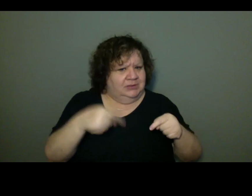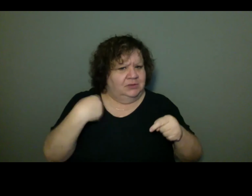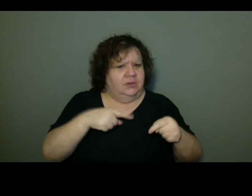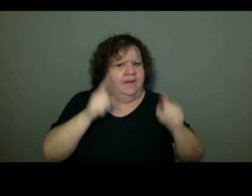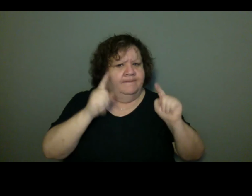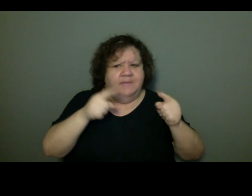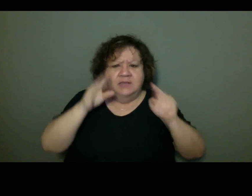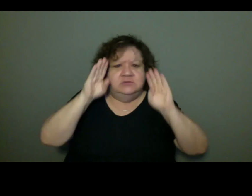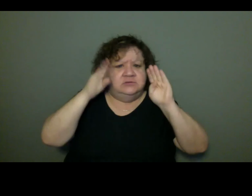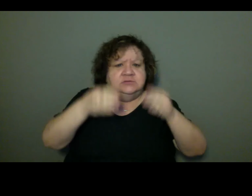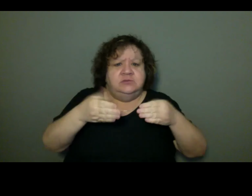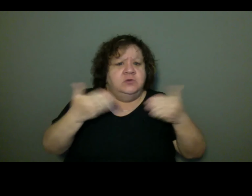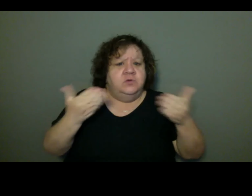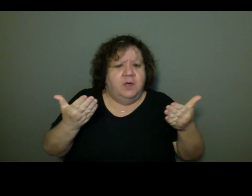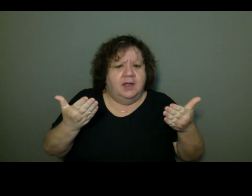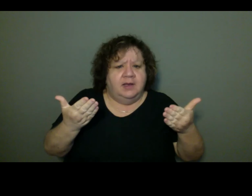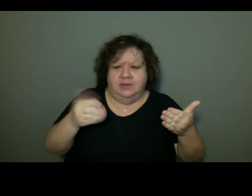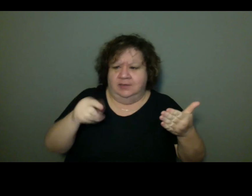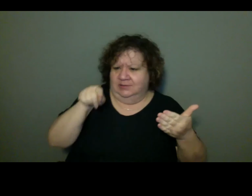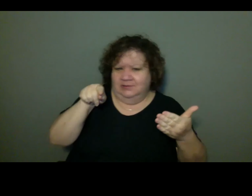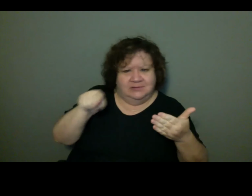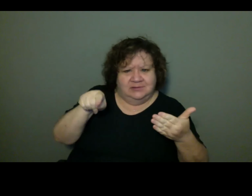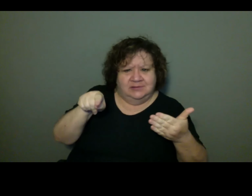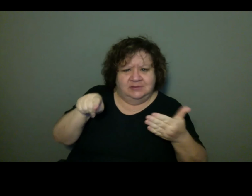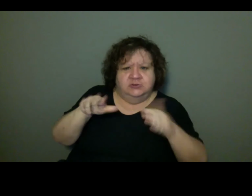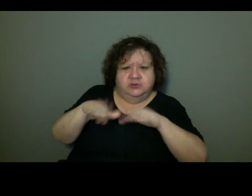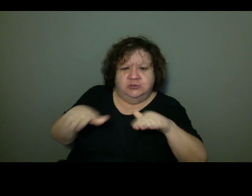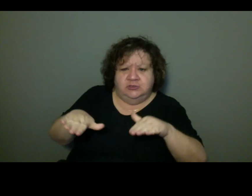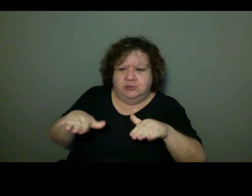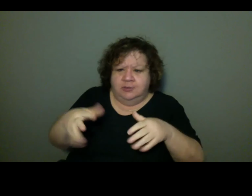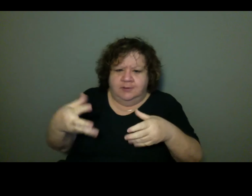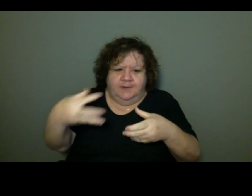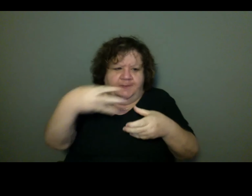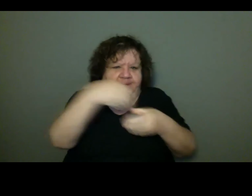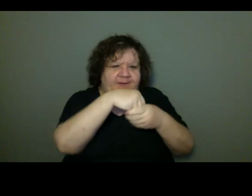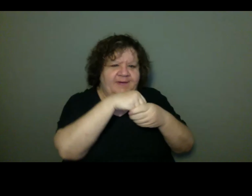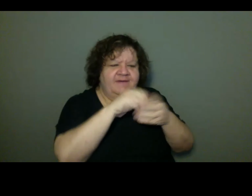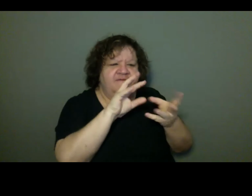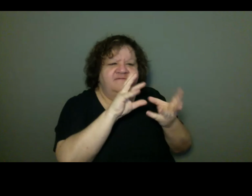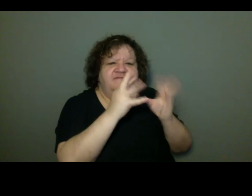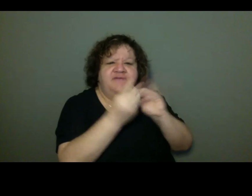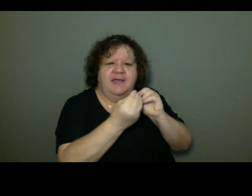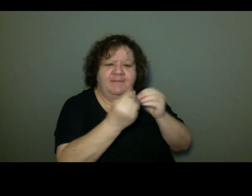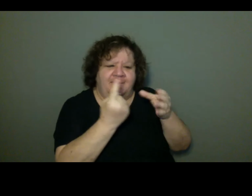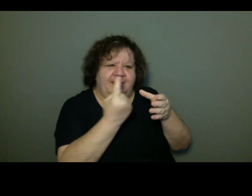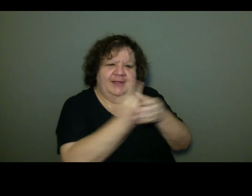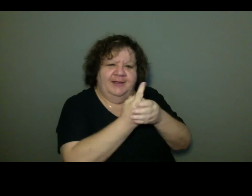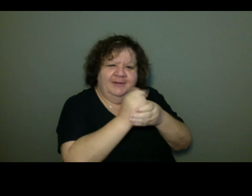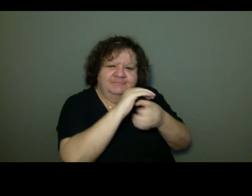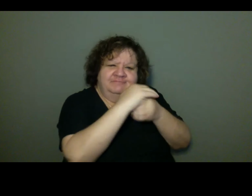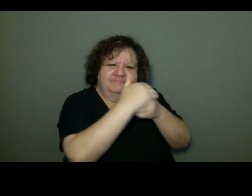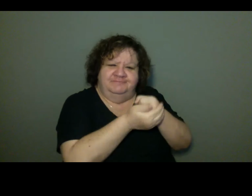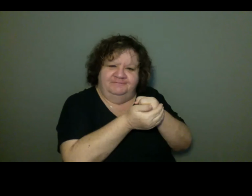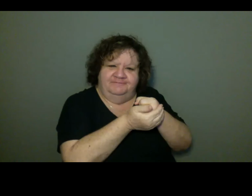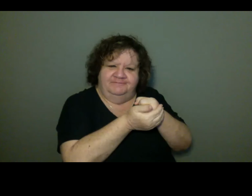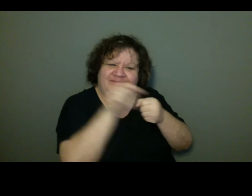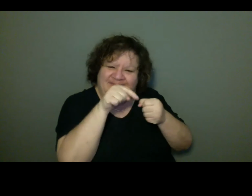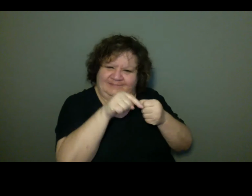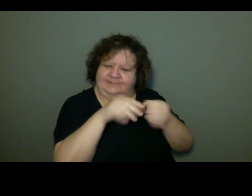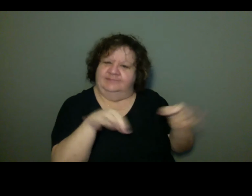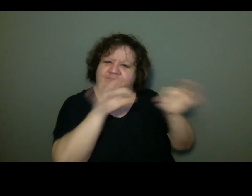nos ha ayudado a poder sentar las bases para que realmente todos los niños puedan